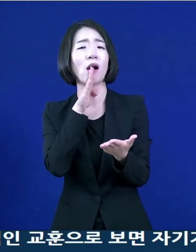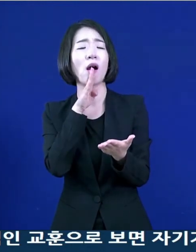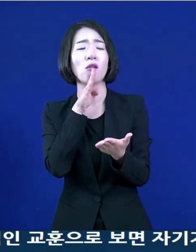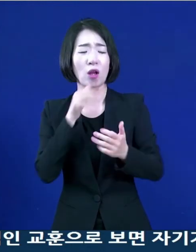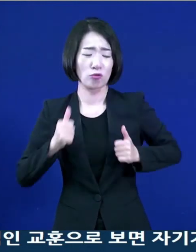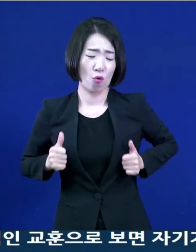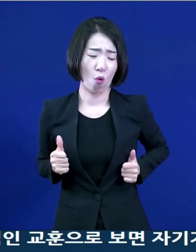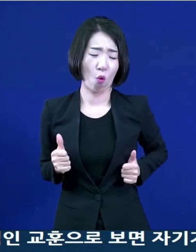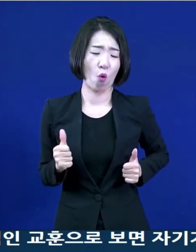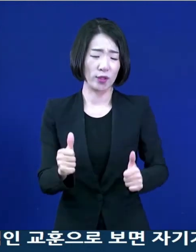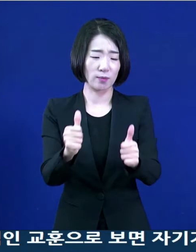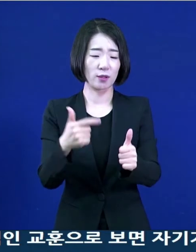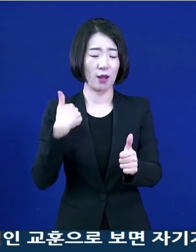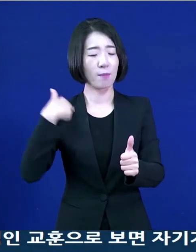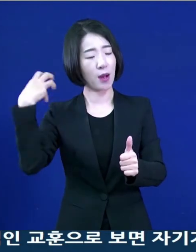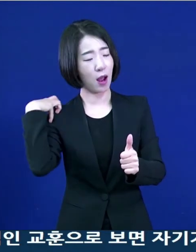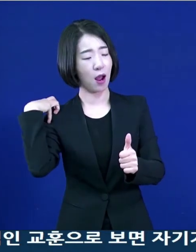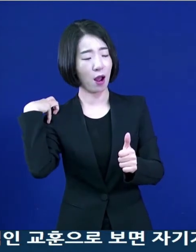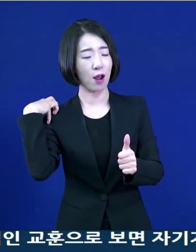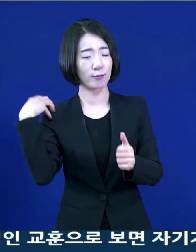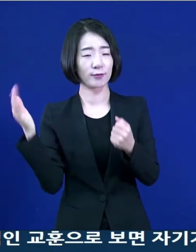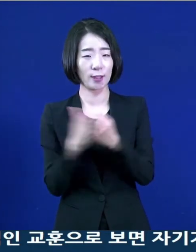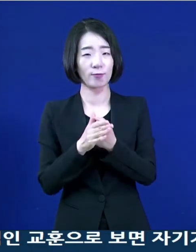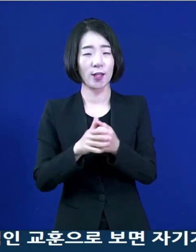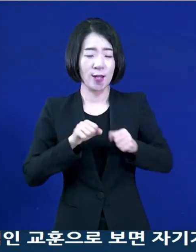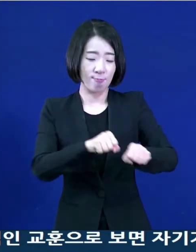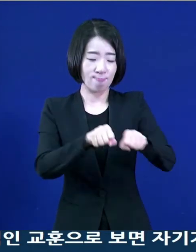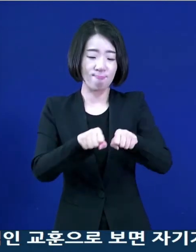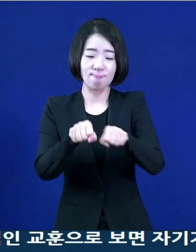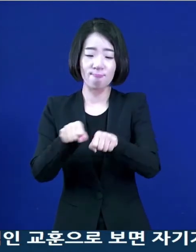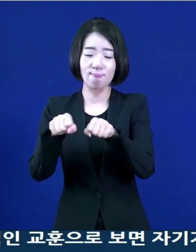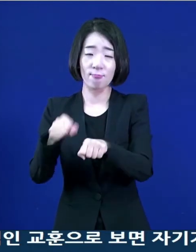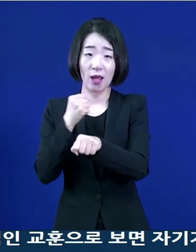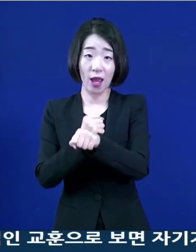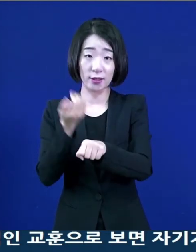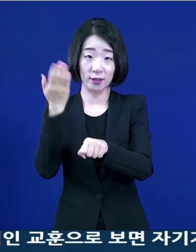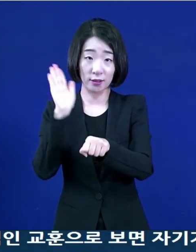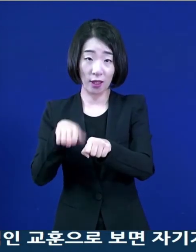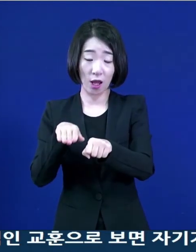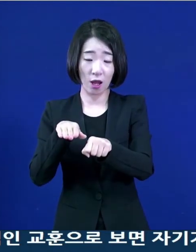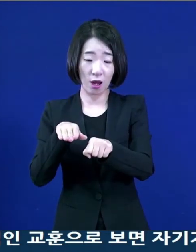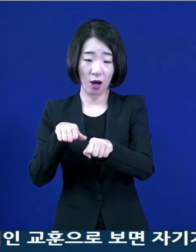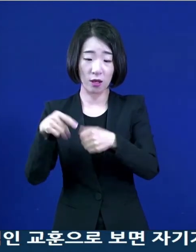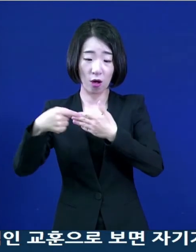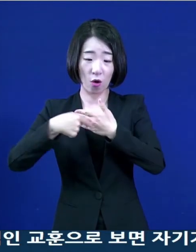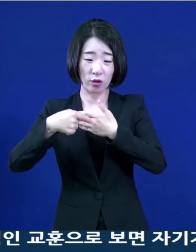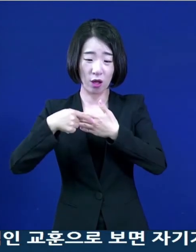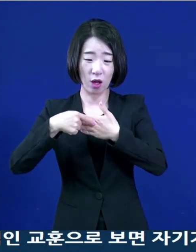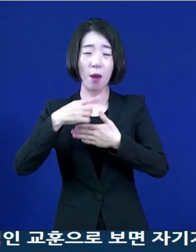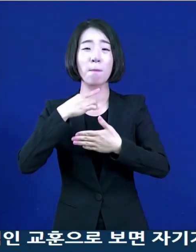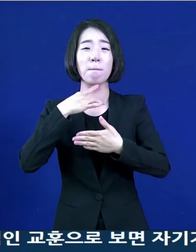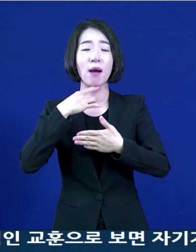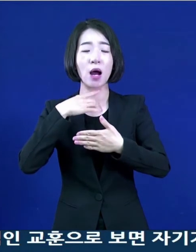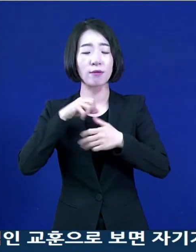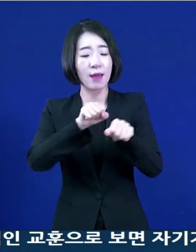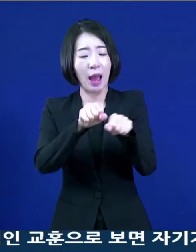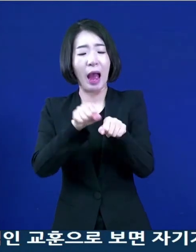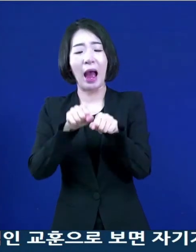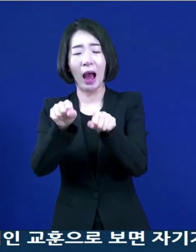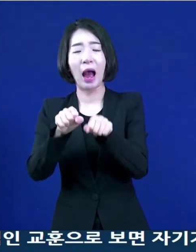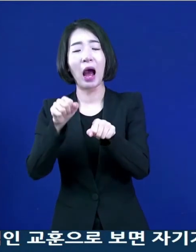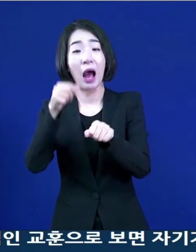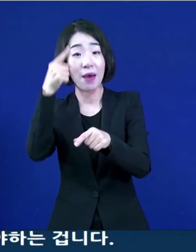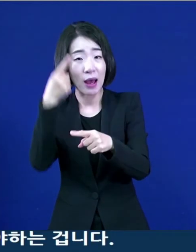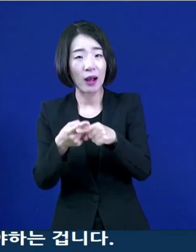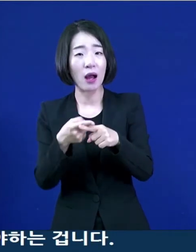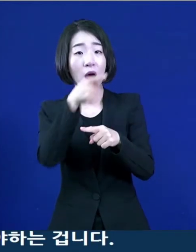그저 더 분명하게 청소를 했는데, 청소를 하면서 외형만 가꾸다가 이제 그 내용도 가꾸기